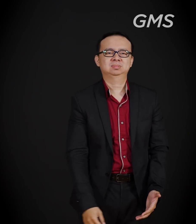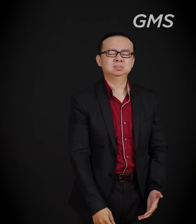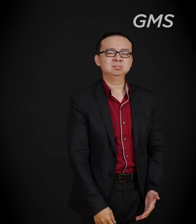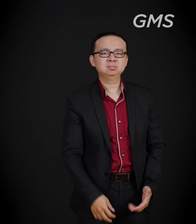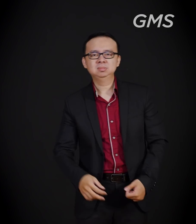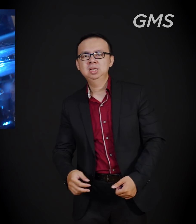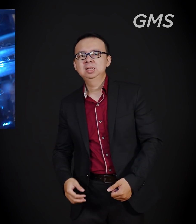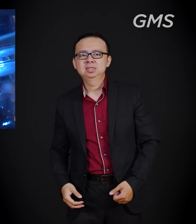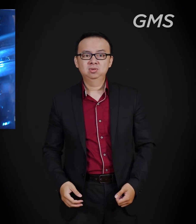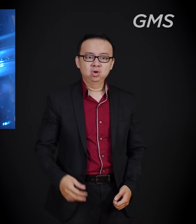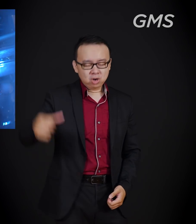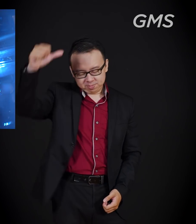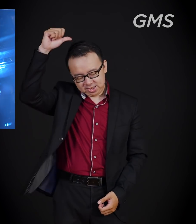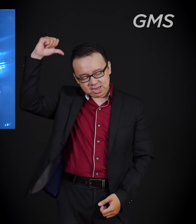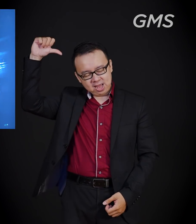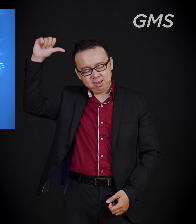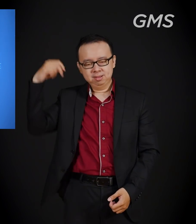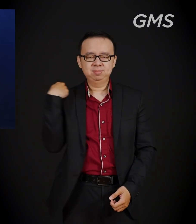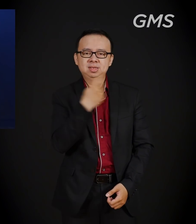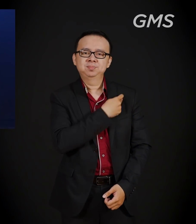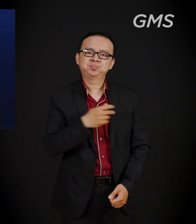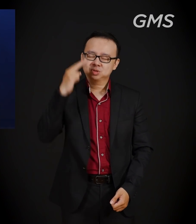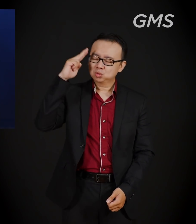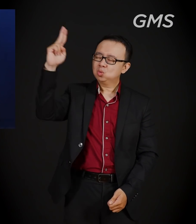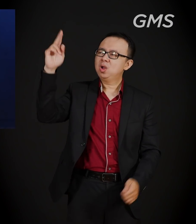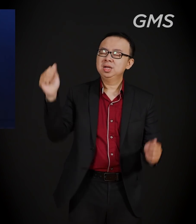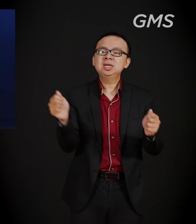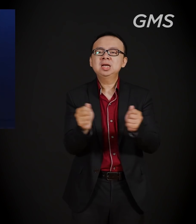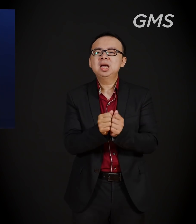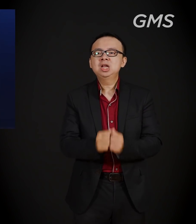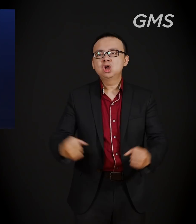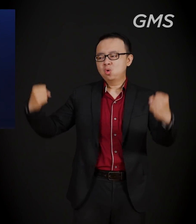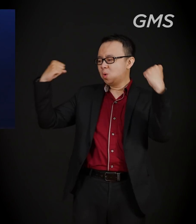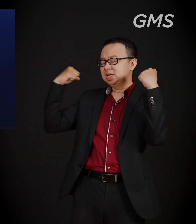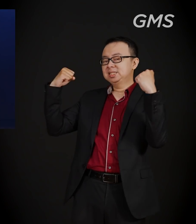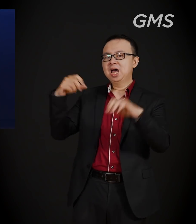kesaksian. Terima urapan, urapi kami Tuhan.